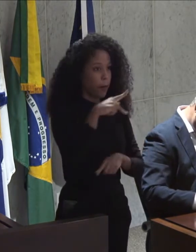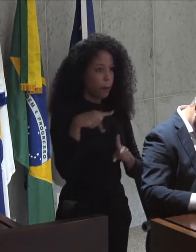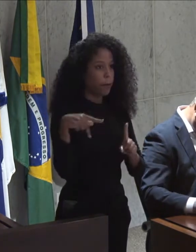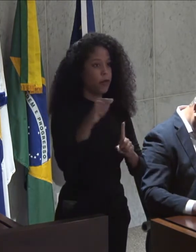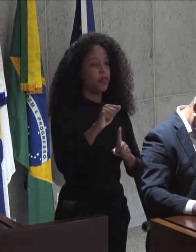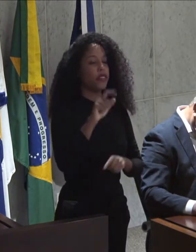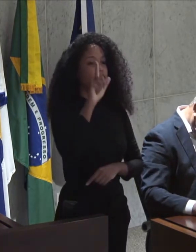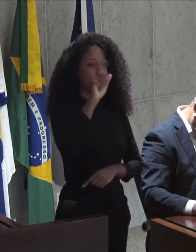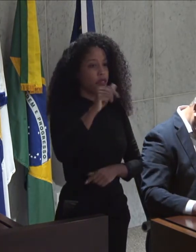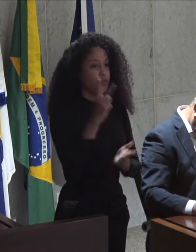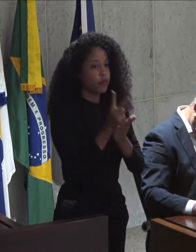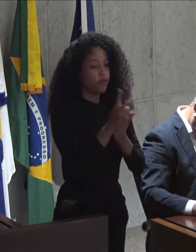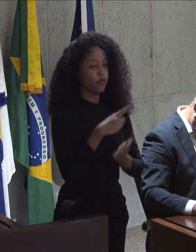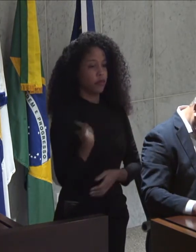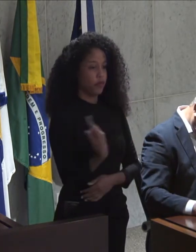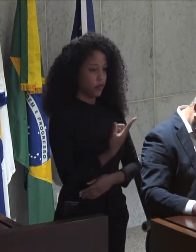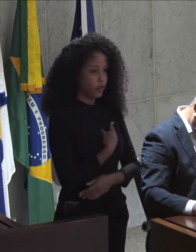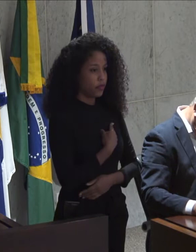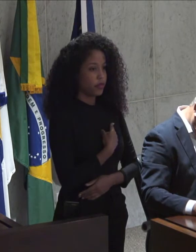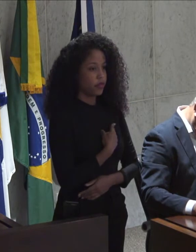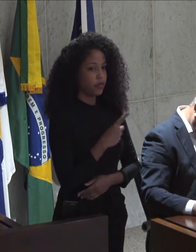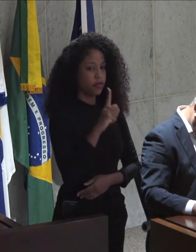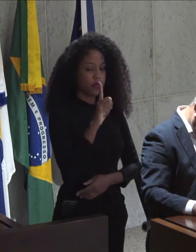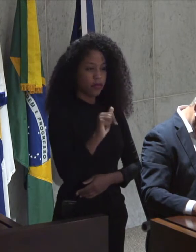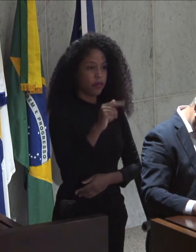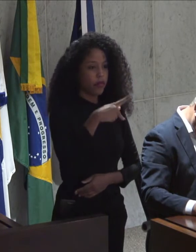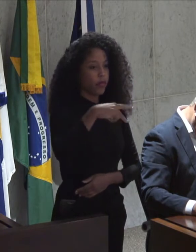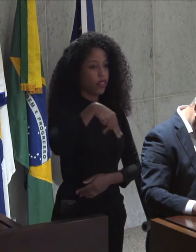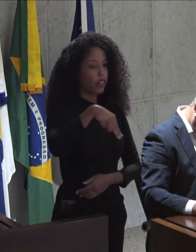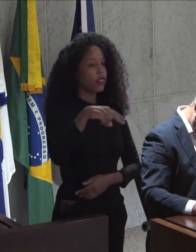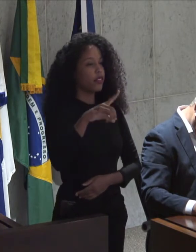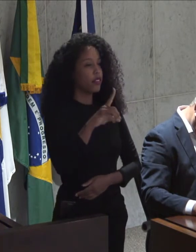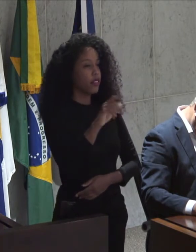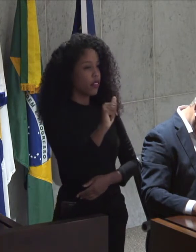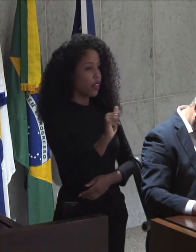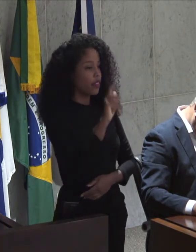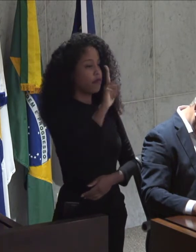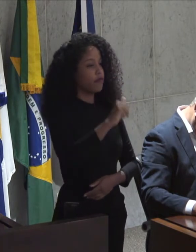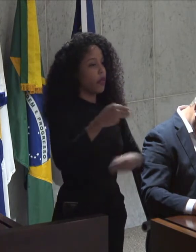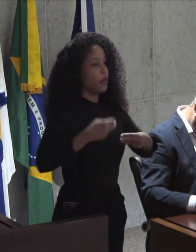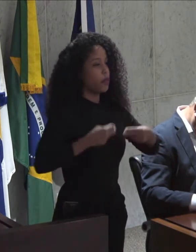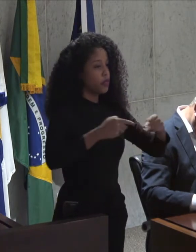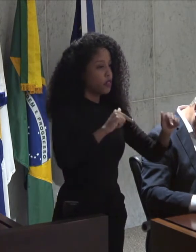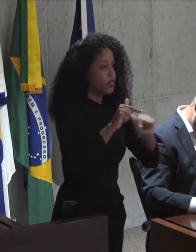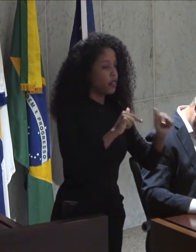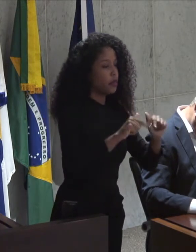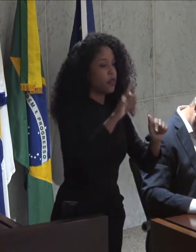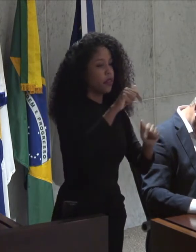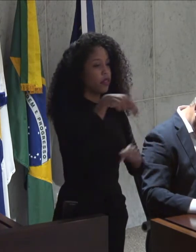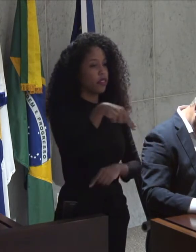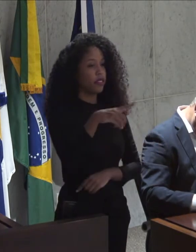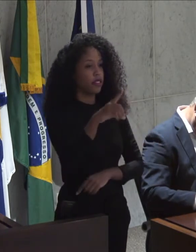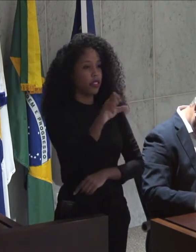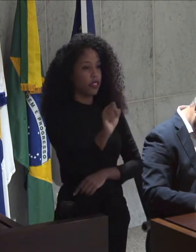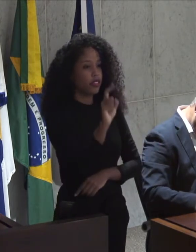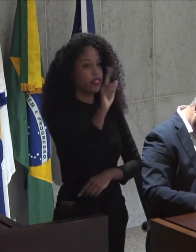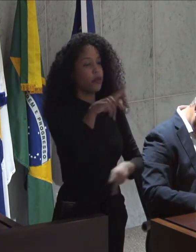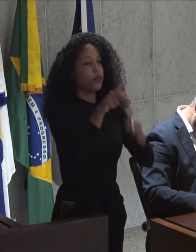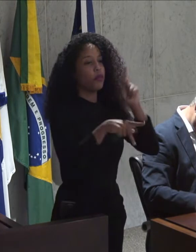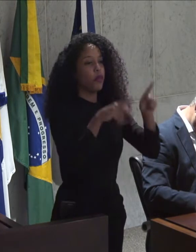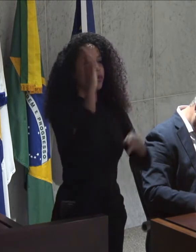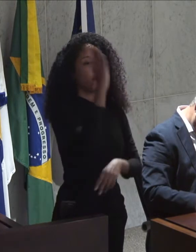nossa. Tem o MDA, tem o Ministério do Trabalho, tem o MDS, que é isso que a população